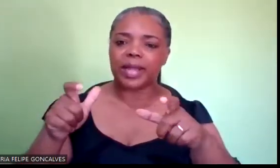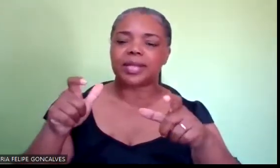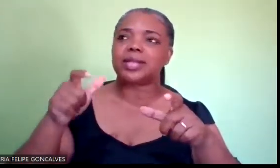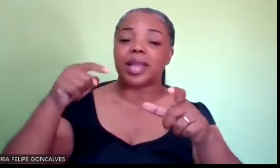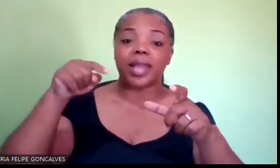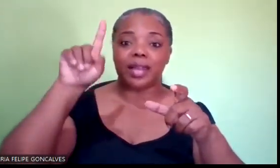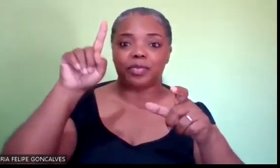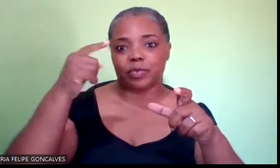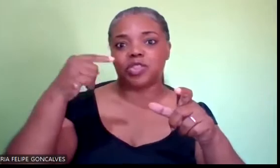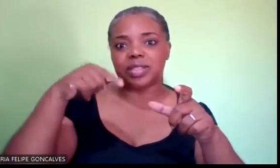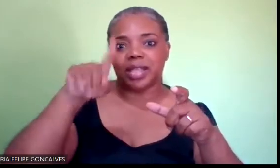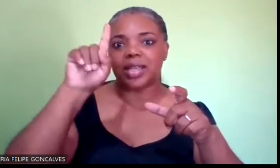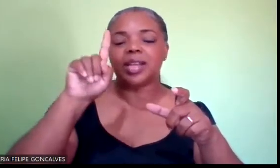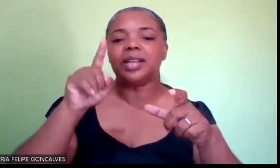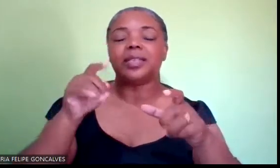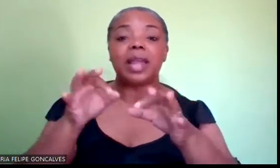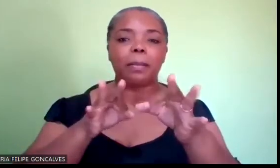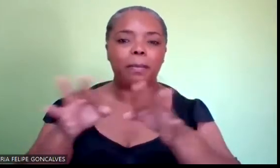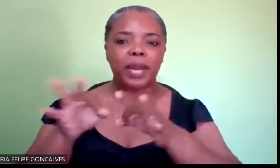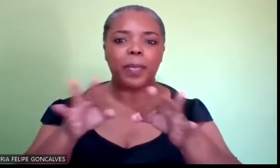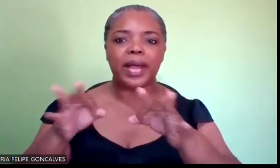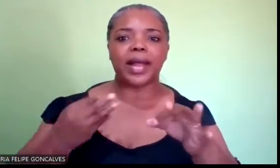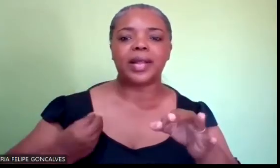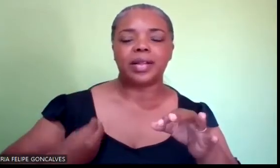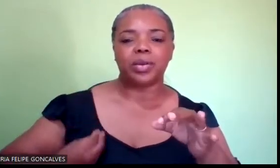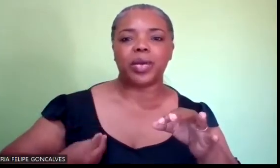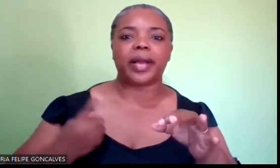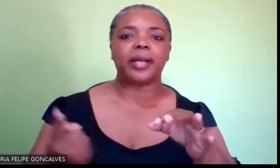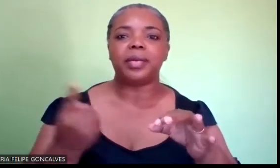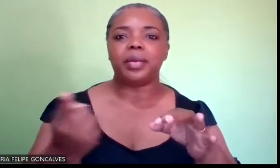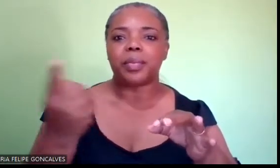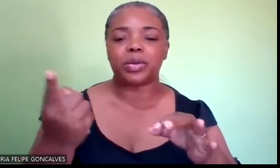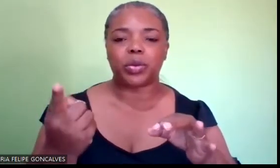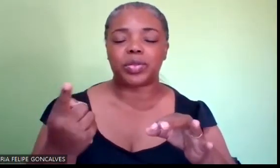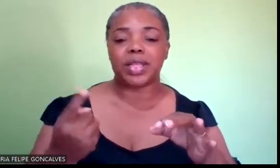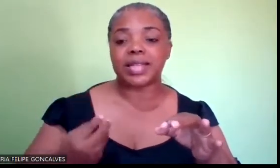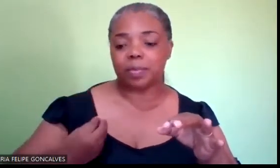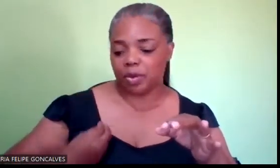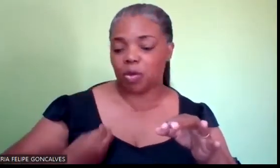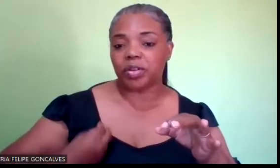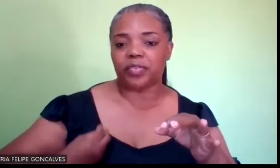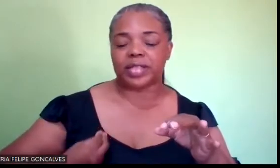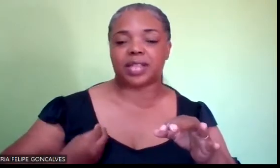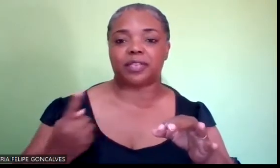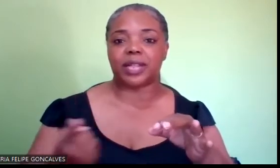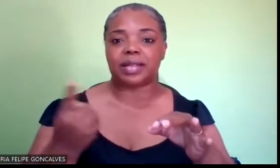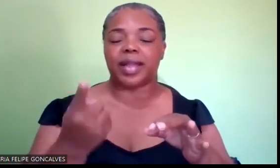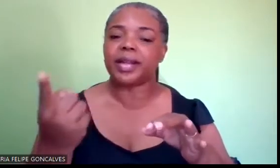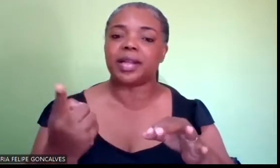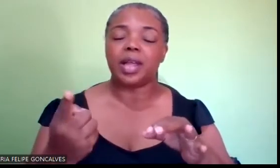moradas, e ele disse que ia, né, preparar lugar para todos. Quando eu faço aqui vida eterna,